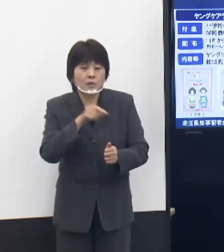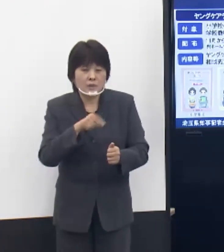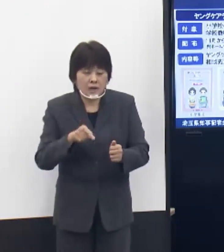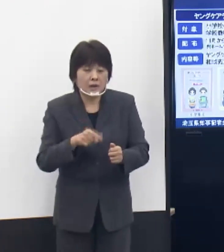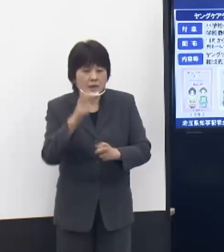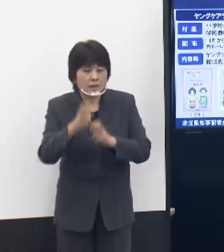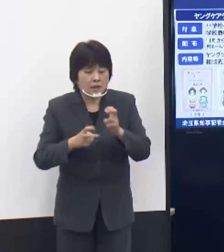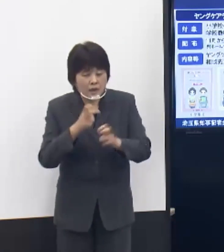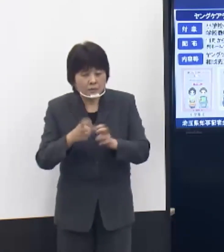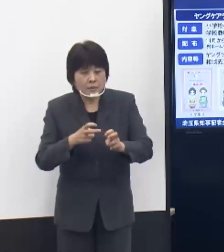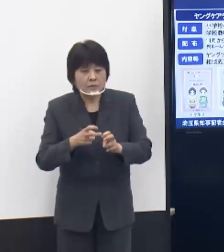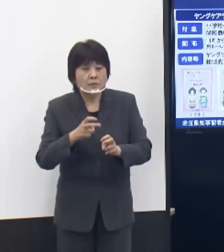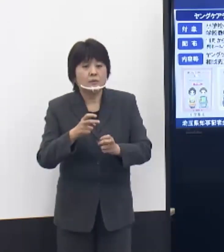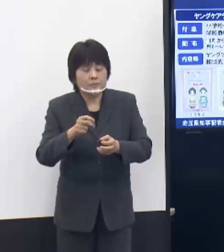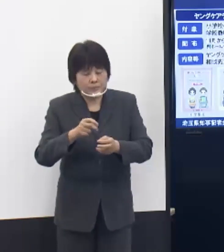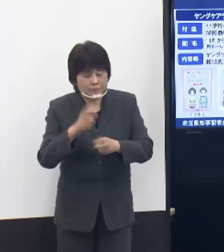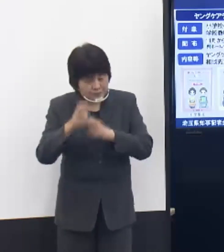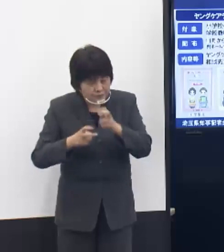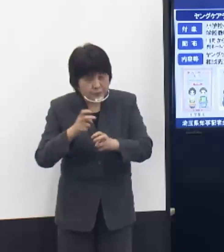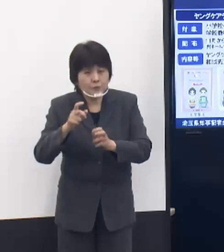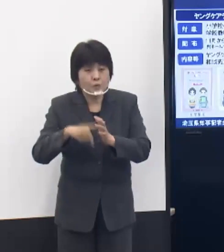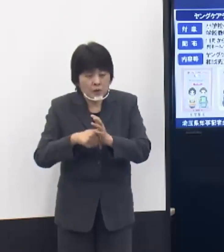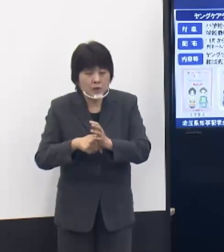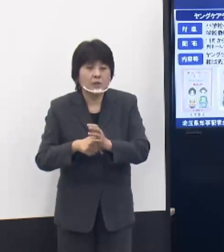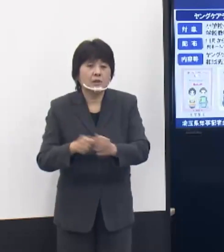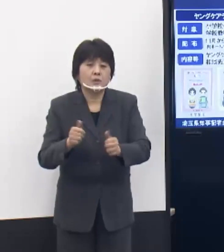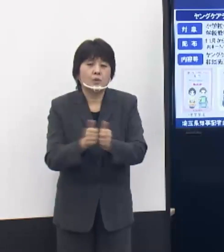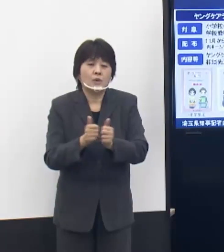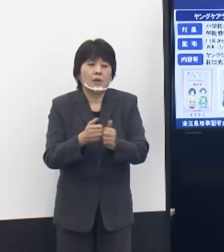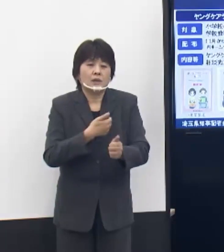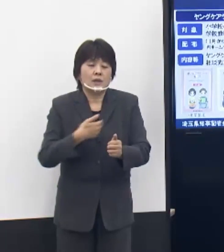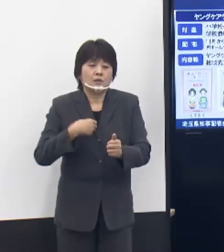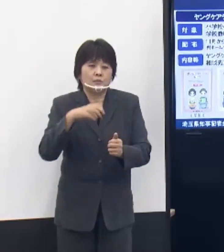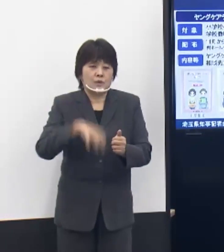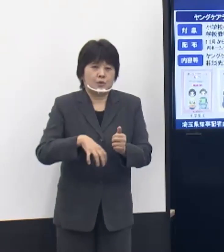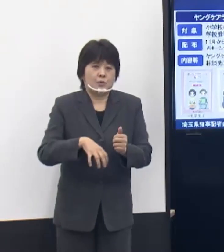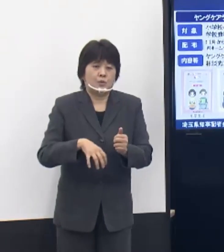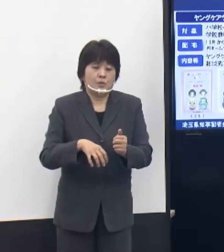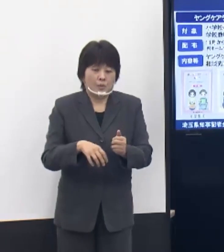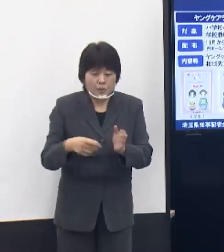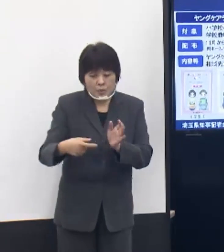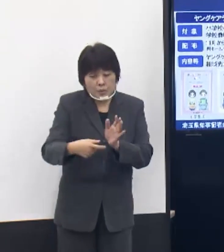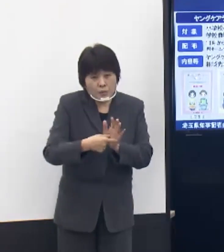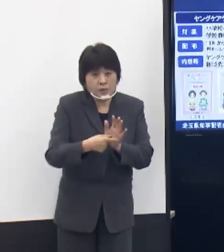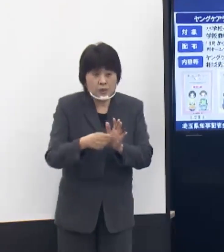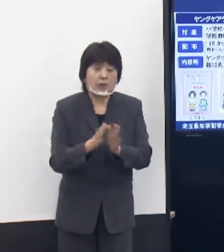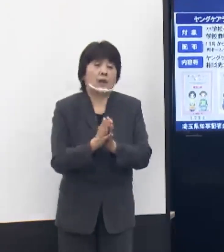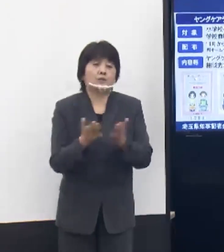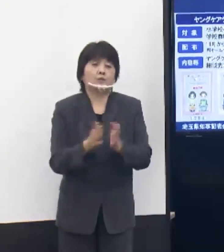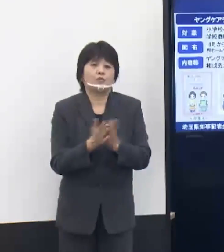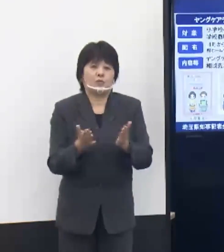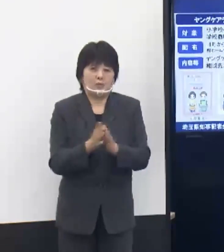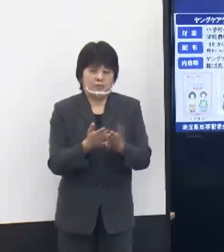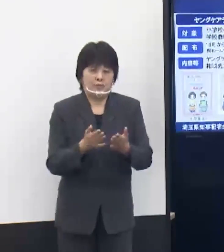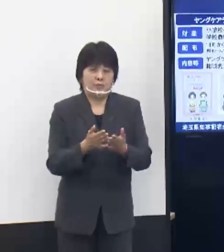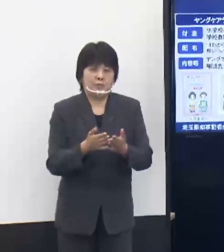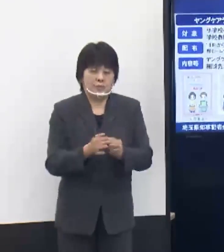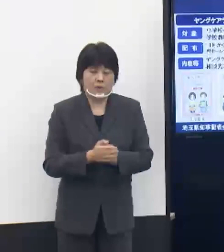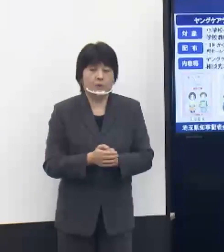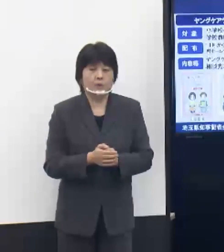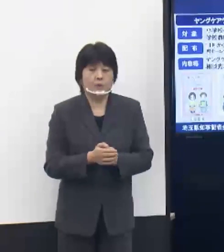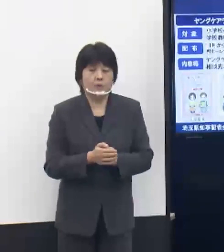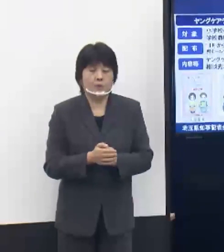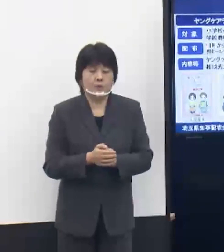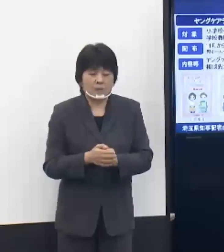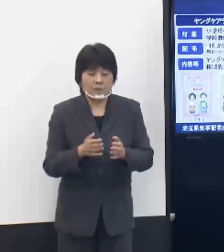ときの相談先なども明記をしたハンドブックを、ヤングケアラーを紹介する